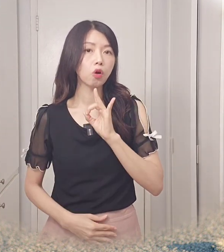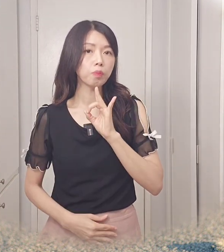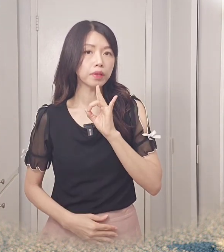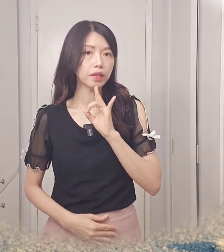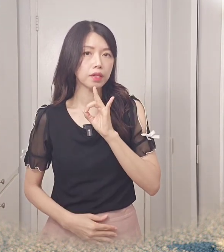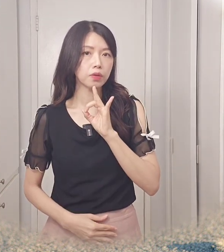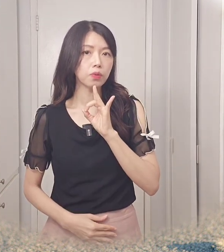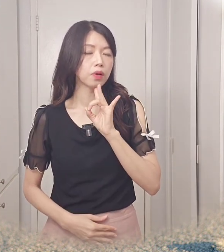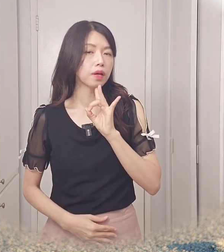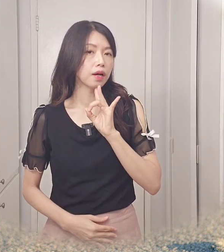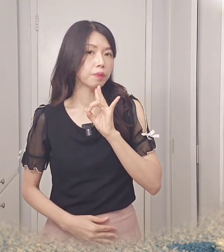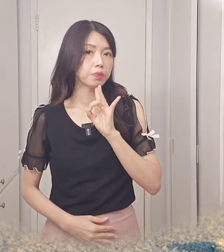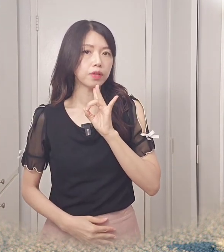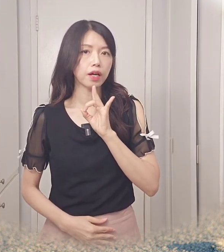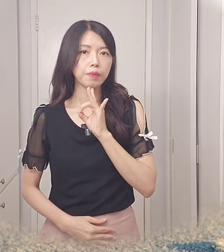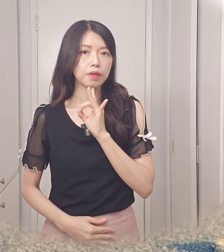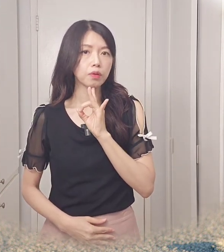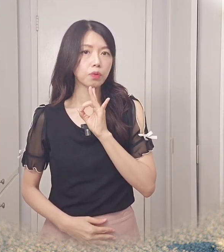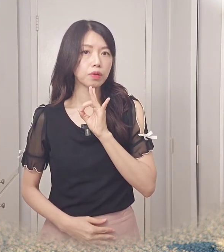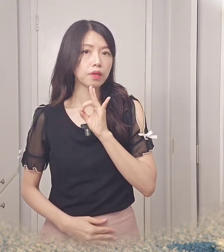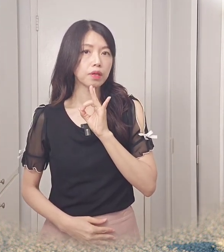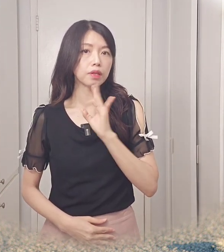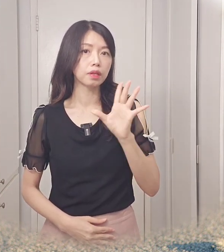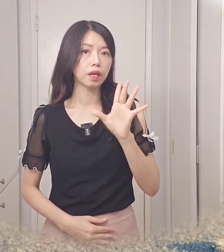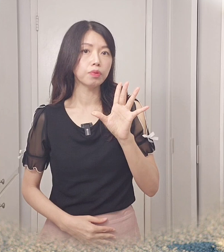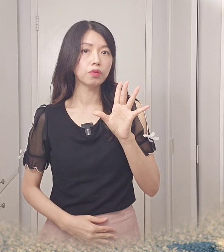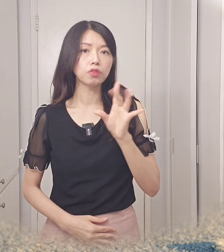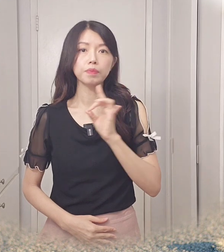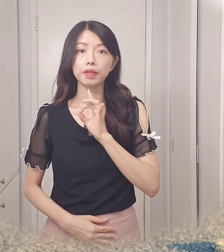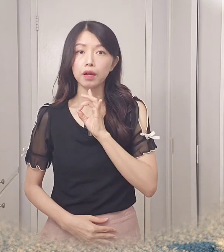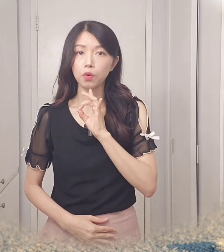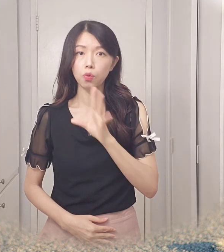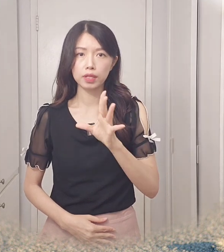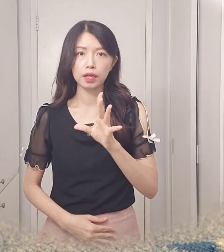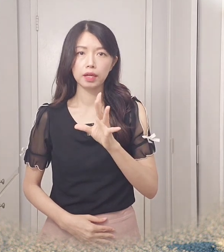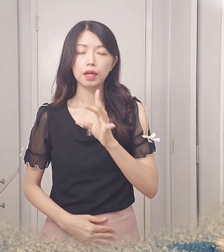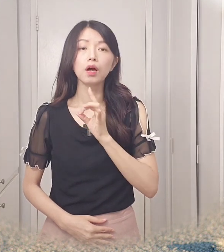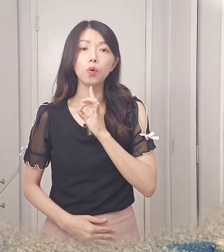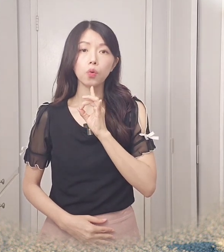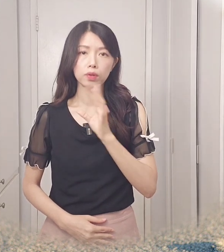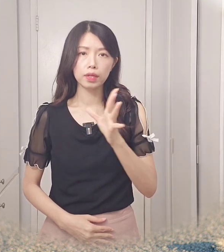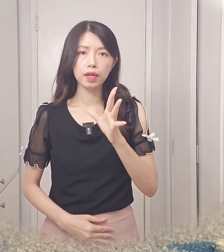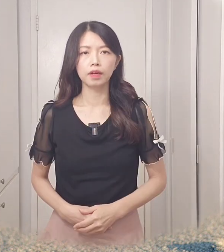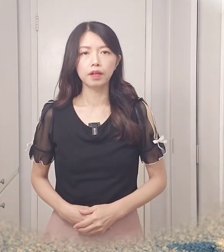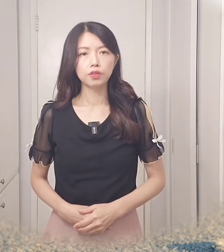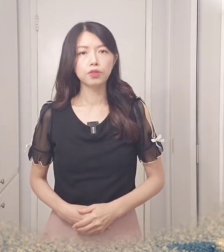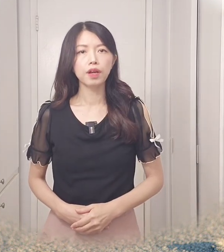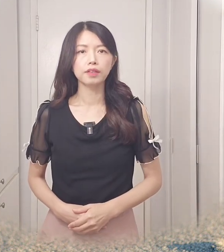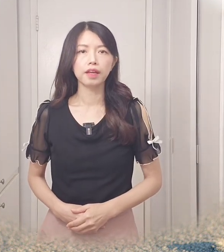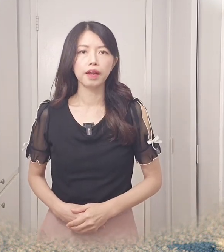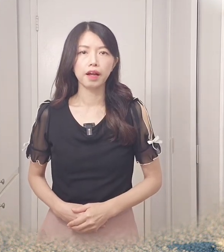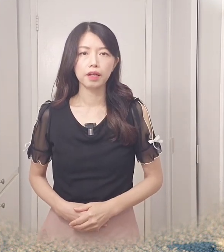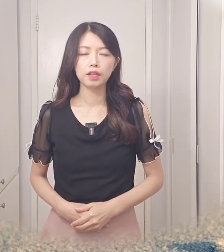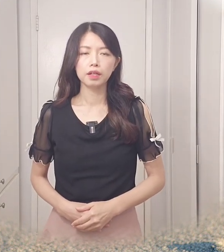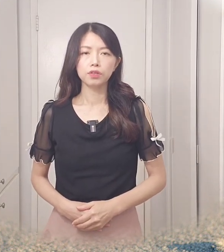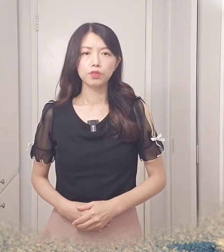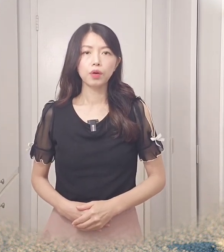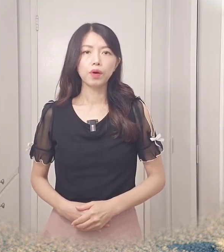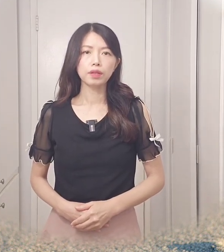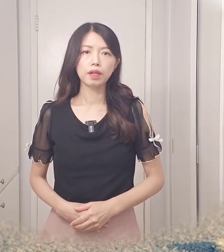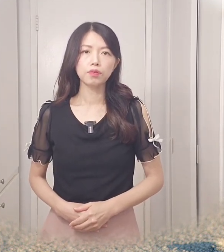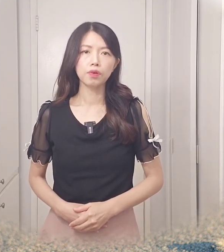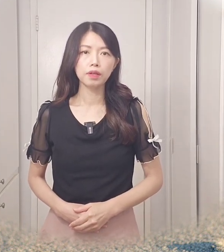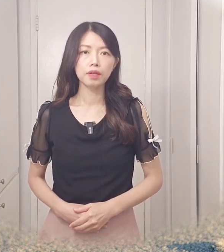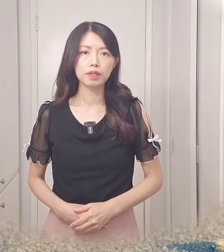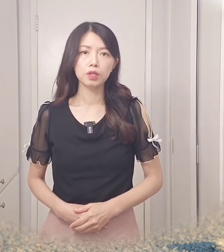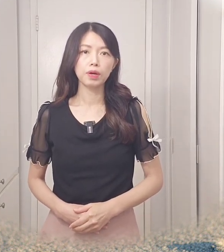검지를 턱 밑에 대시고 앞으로 나가면서 손을 이렇게 풀어주시면 돼요. 오직 주의 은혜라. 주라고